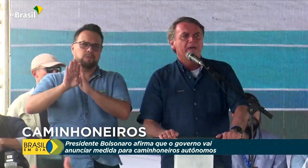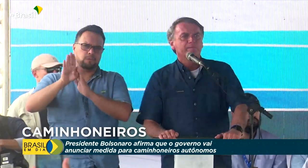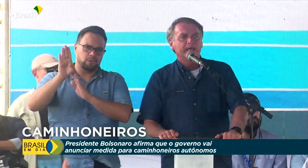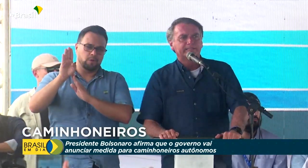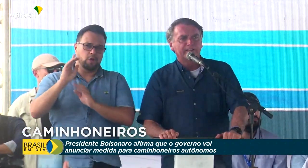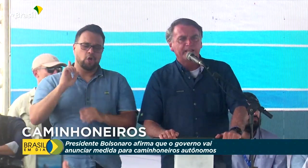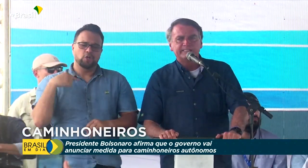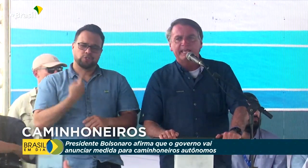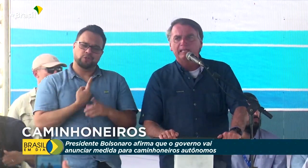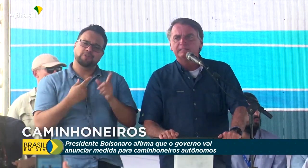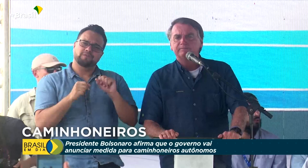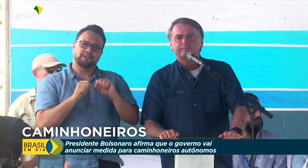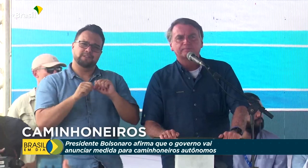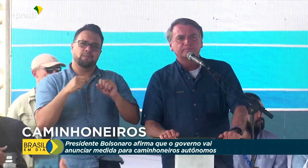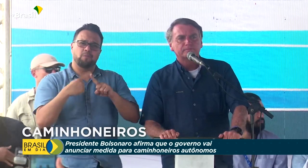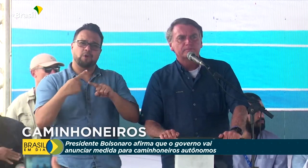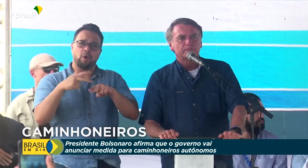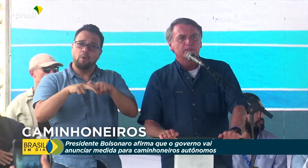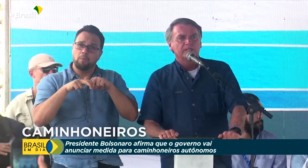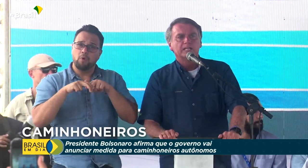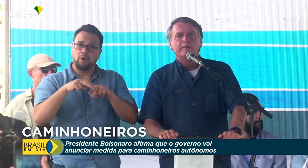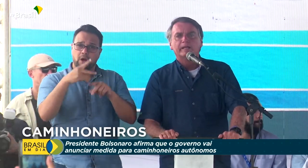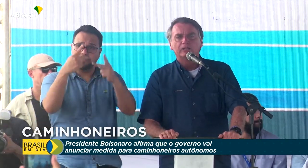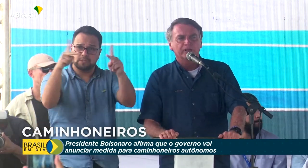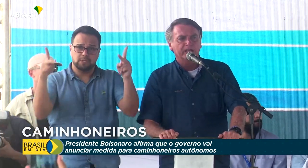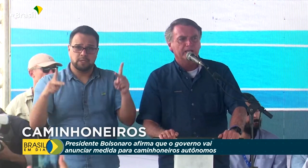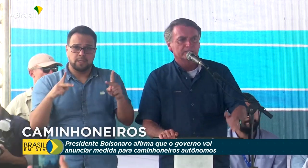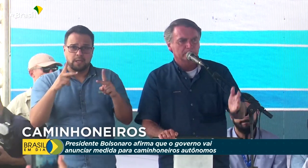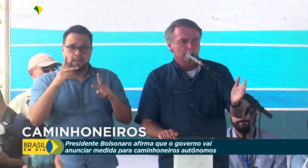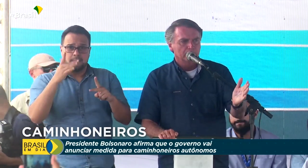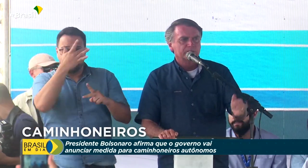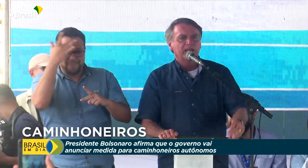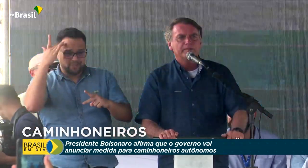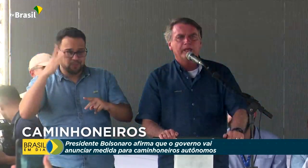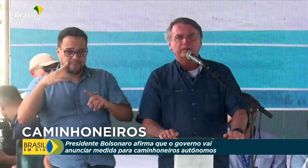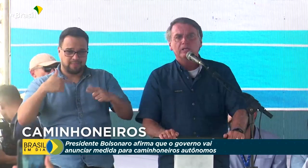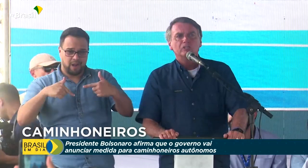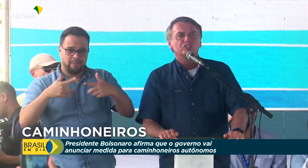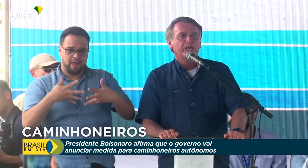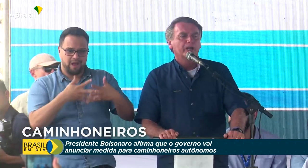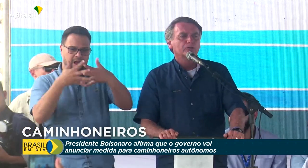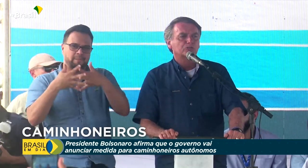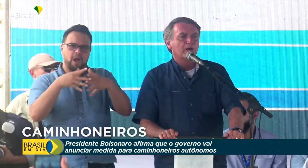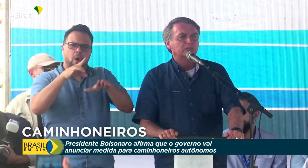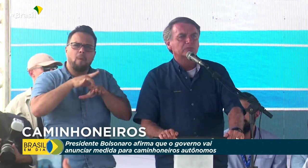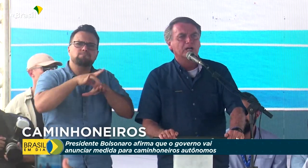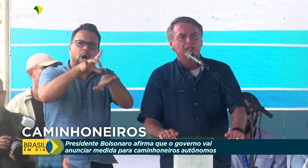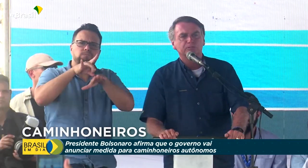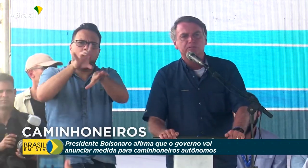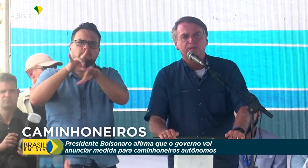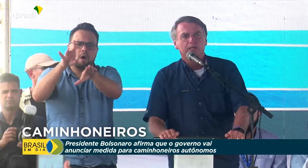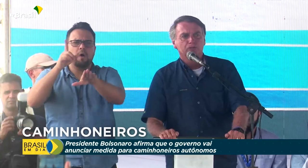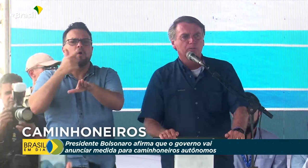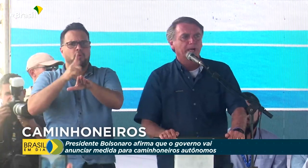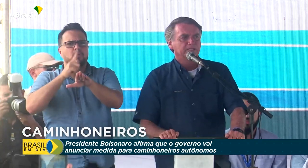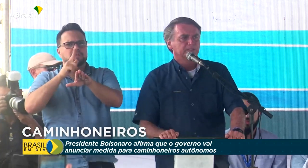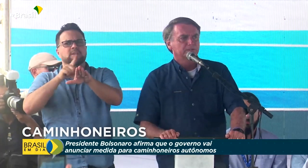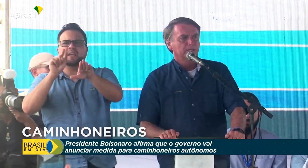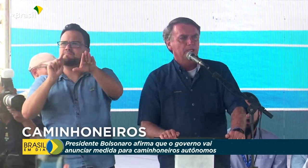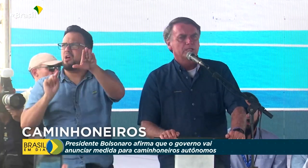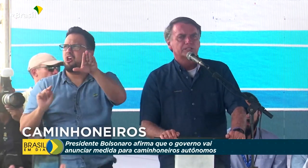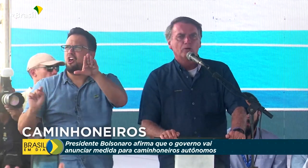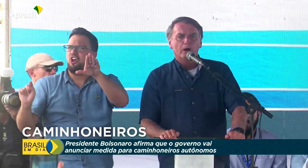é porque é através dele que as mercadorias os alimentos chegam nos quatro cantos